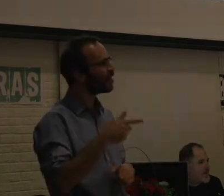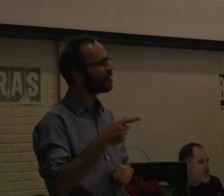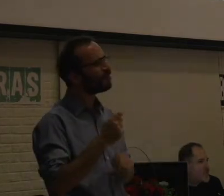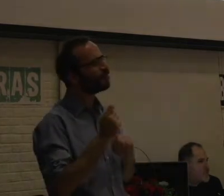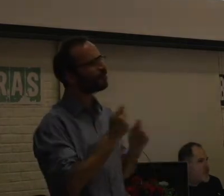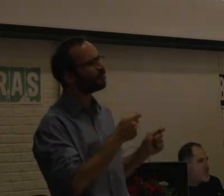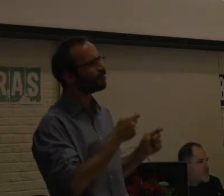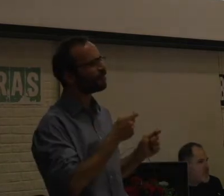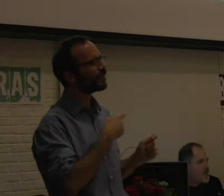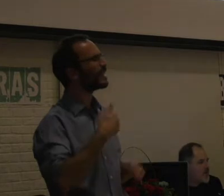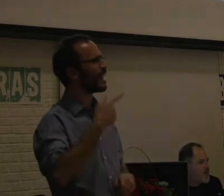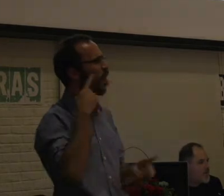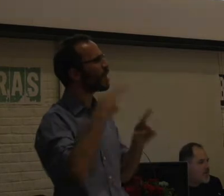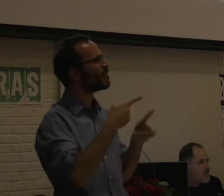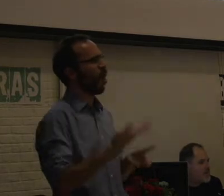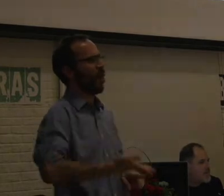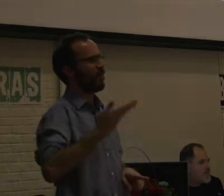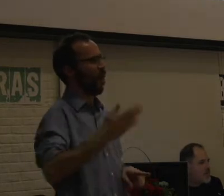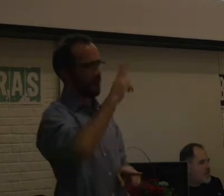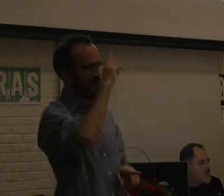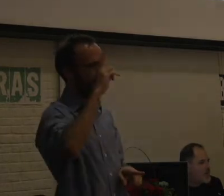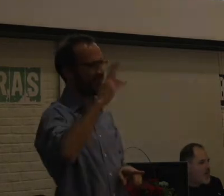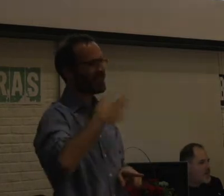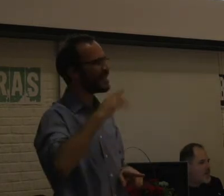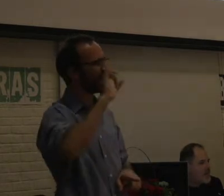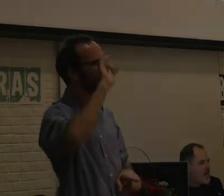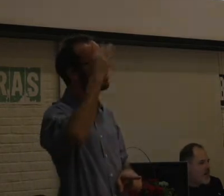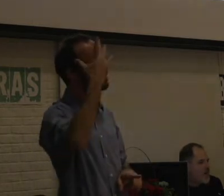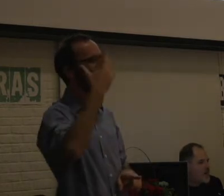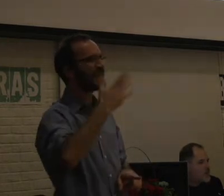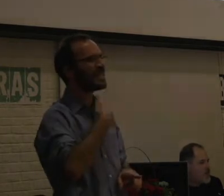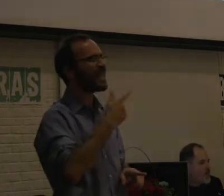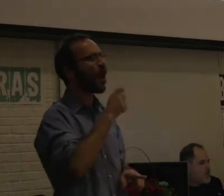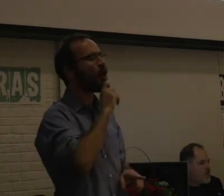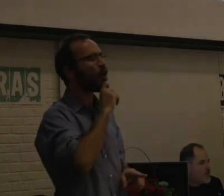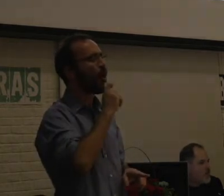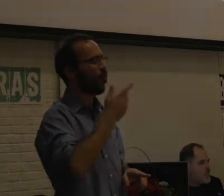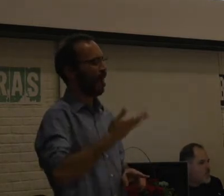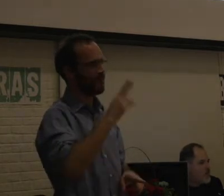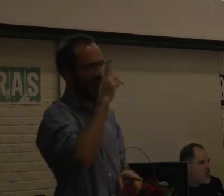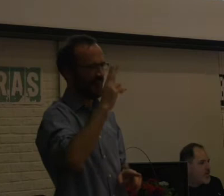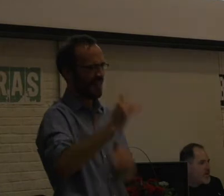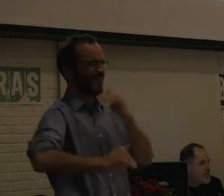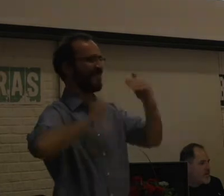se le quiere dar importancia a la ciudad de Madrid y se inventa una leyenda que nos habla de un posible origen